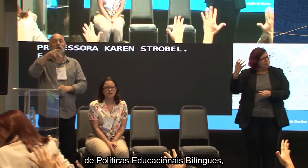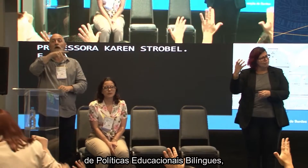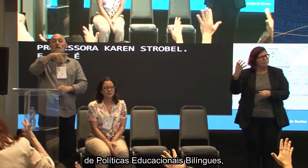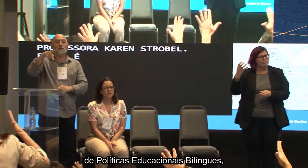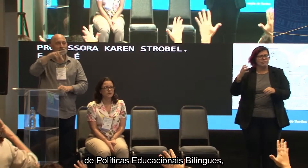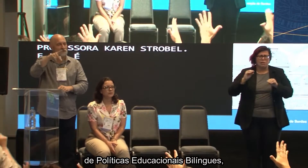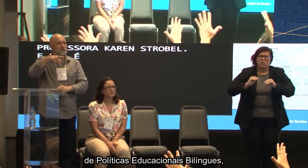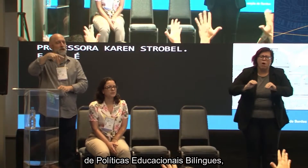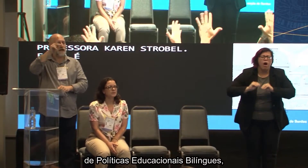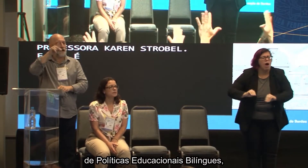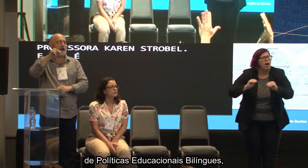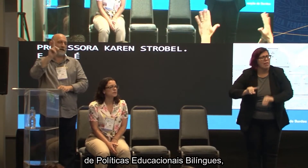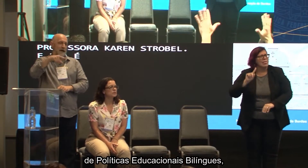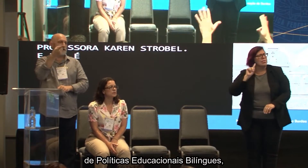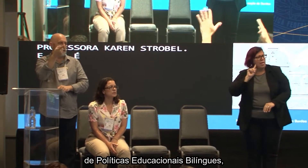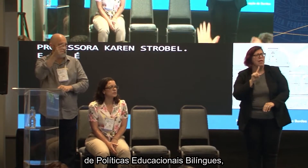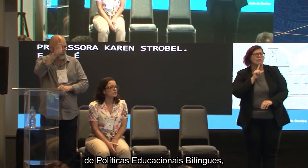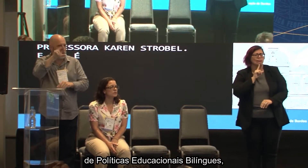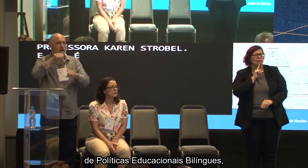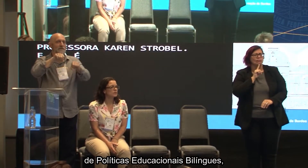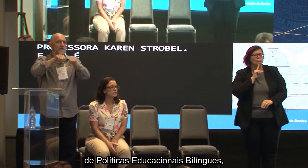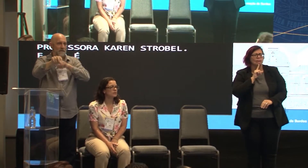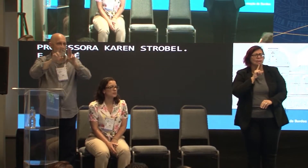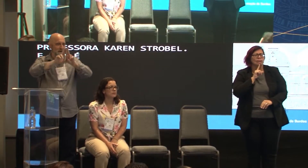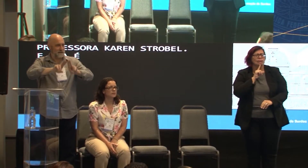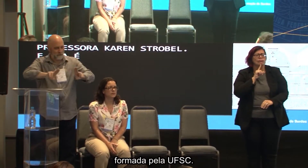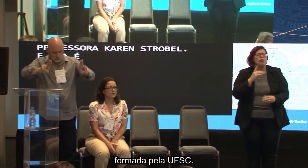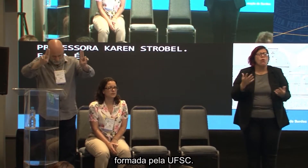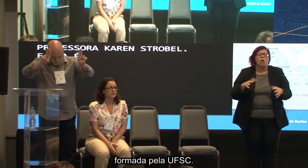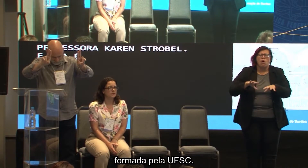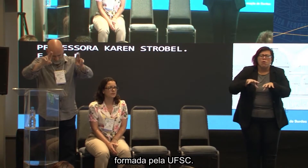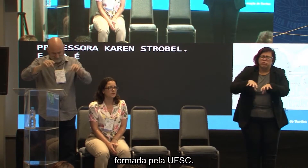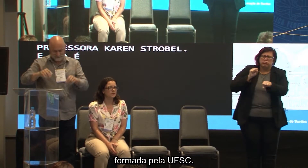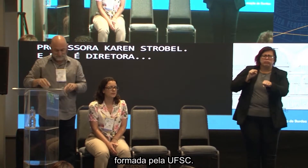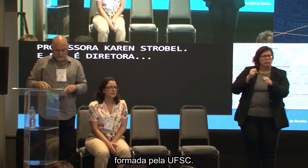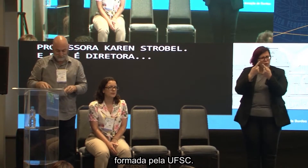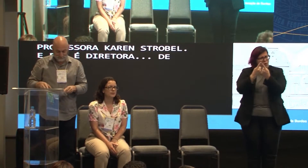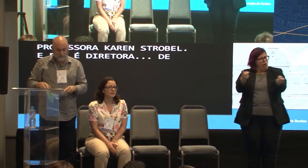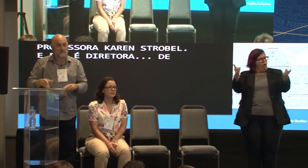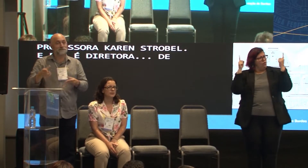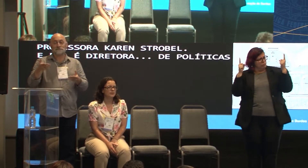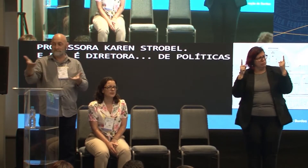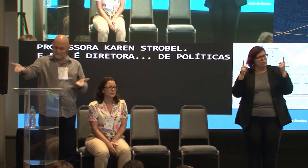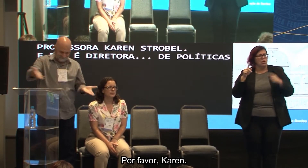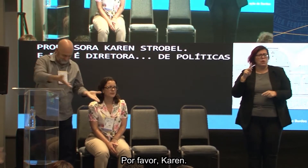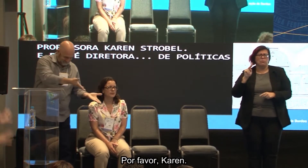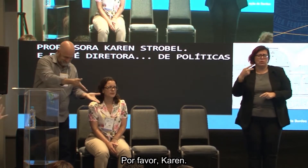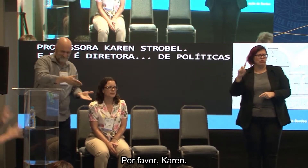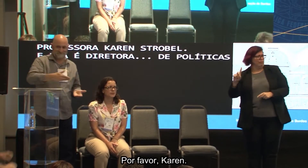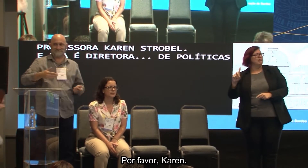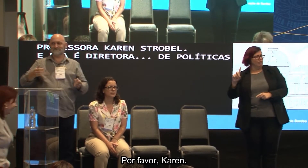de Políticas Educacionais Bilíngues, formada pela UFSC. Por favor, Karen.